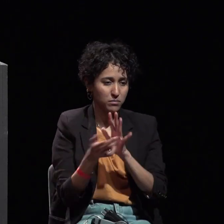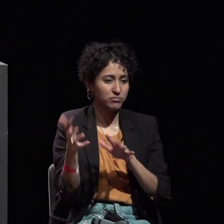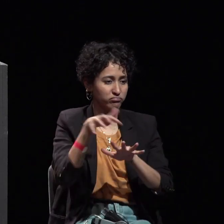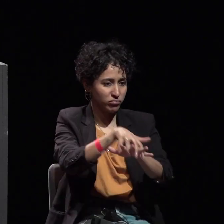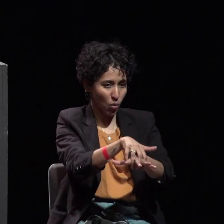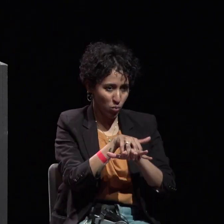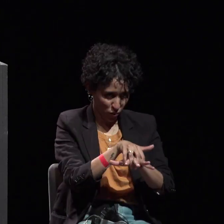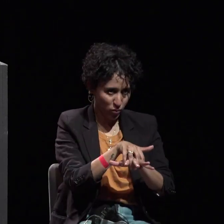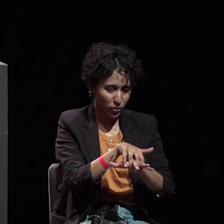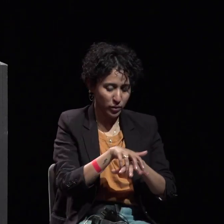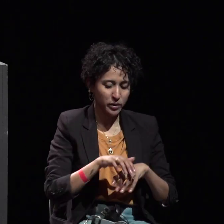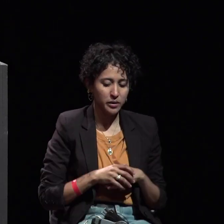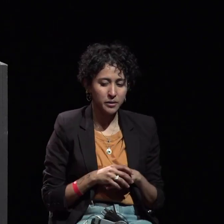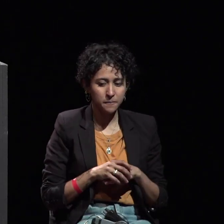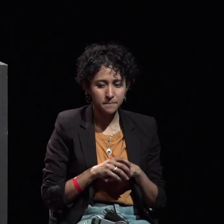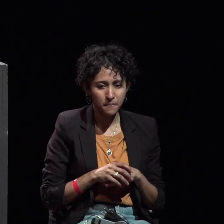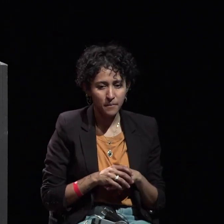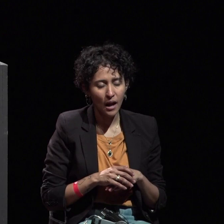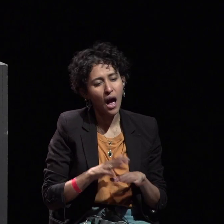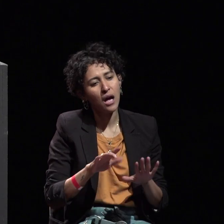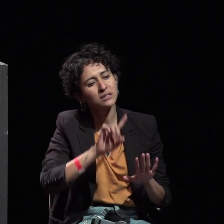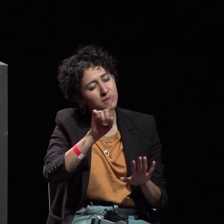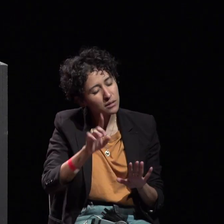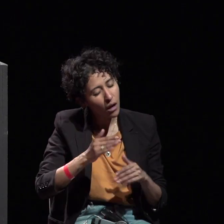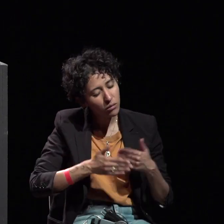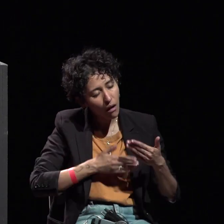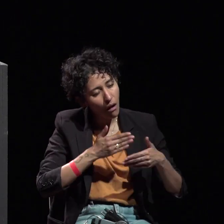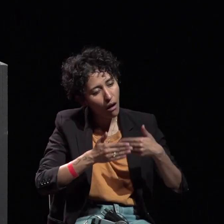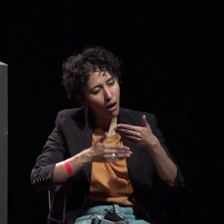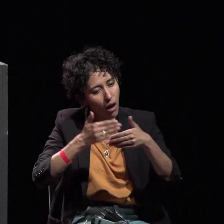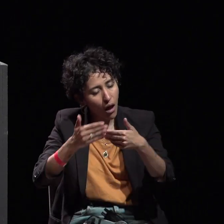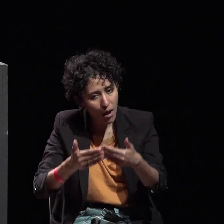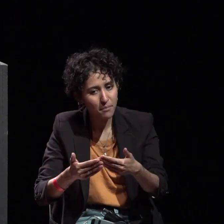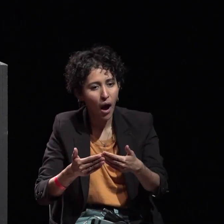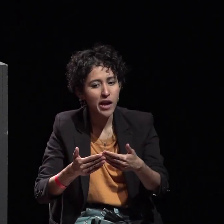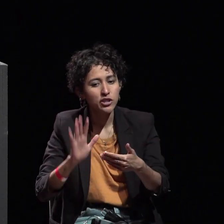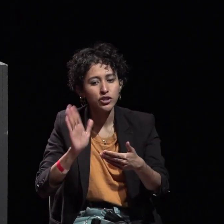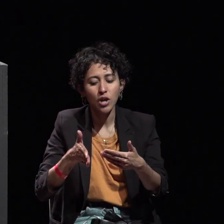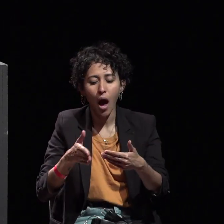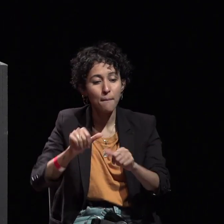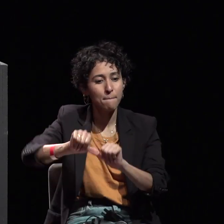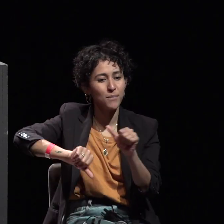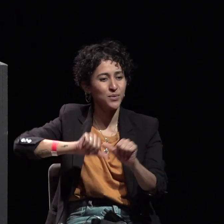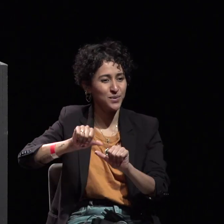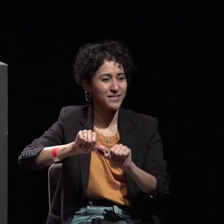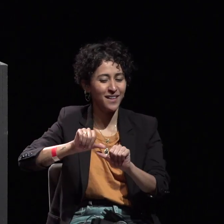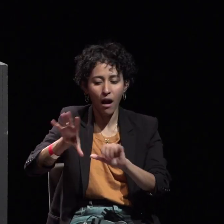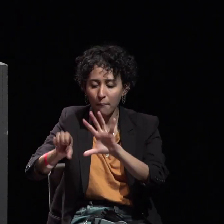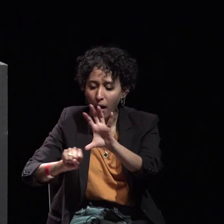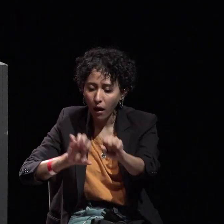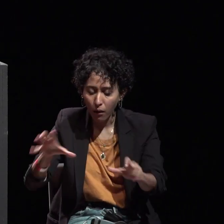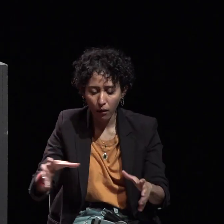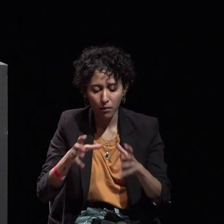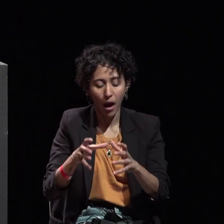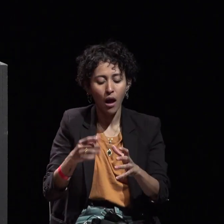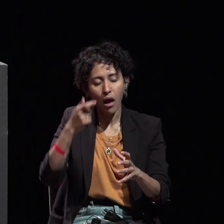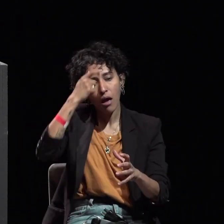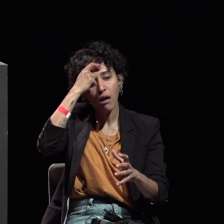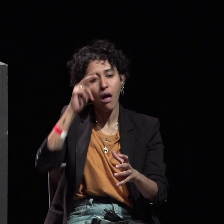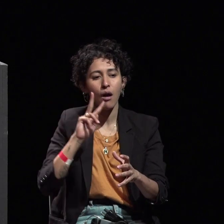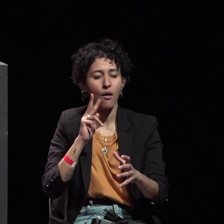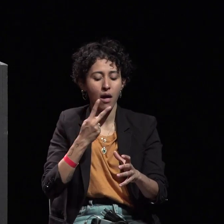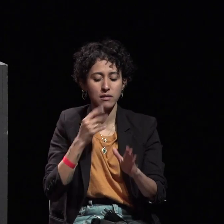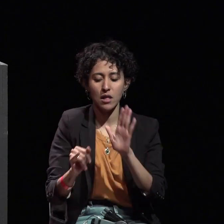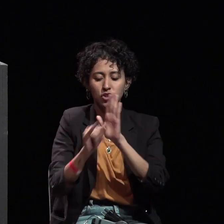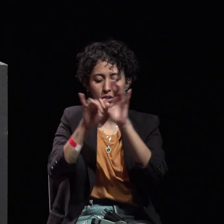em diante, elas serão supostamente redimidas por categorias como artefato, arte, cultura, identidade, que impulsionam os processos